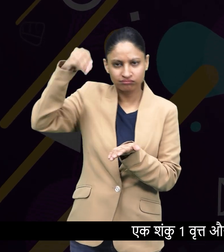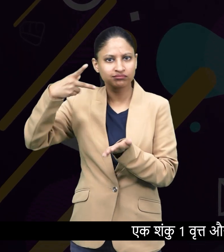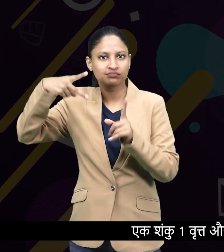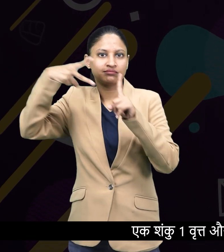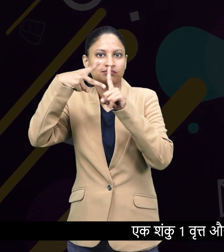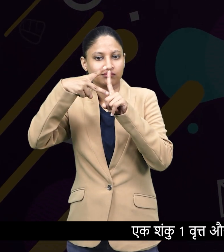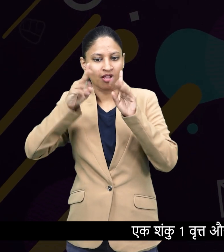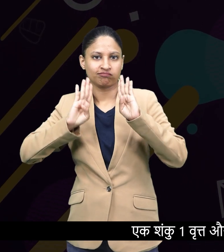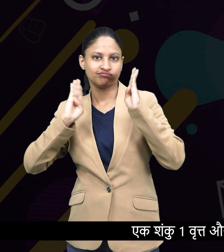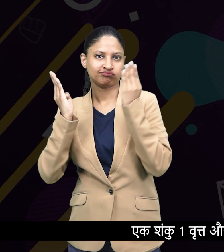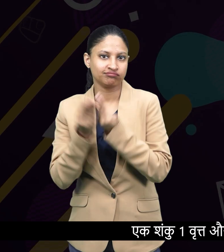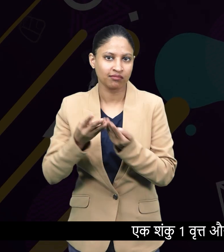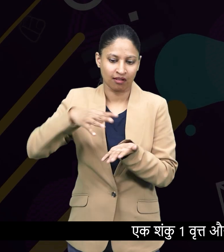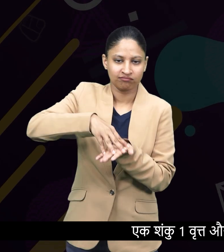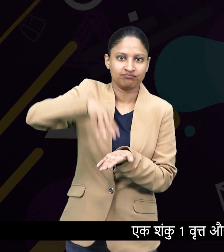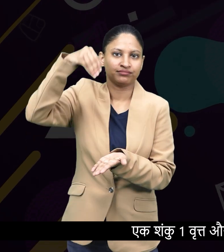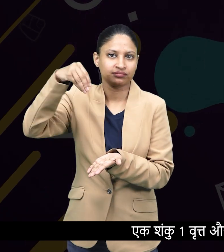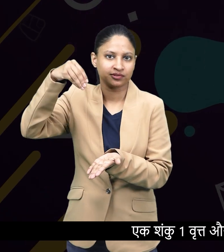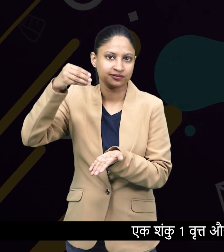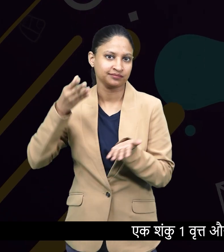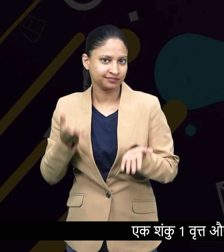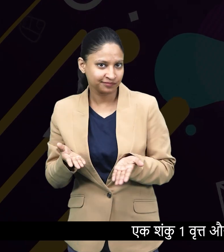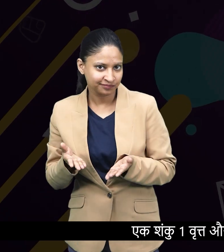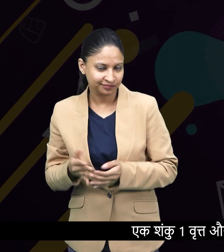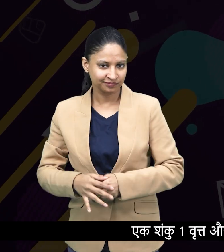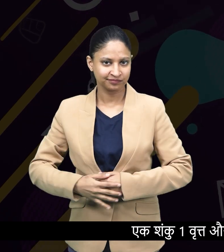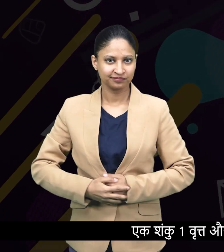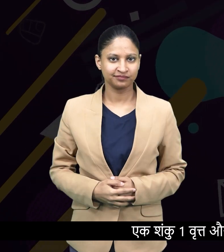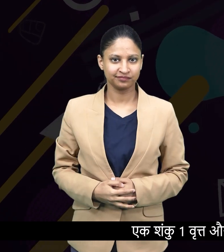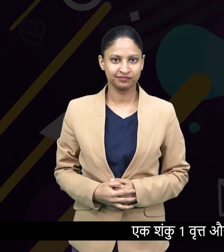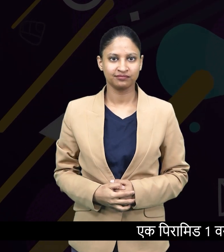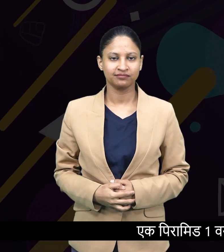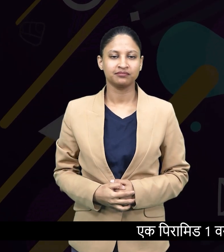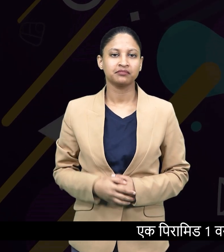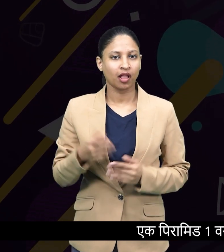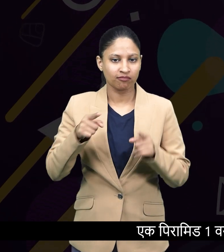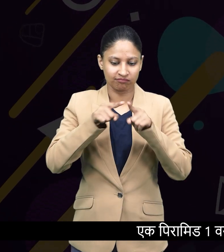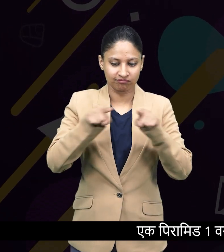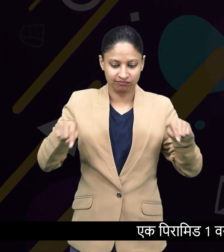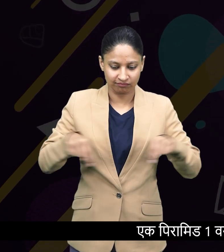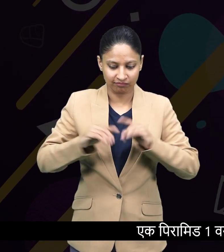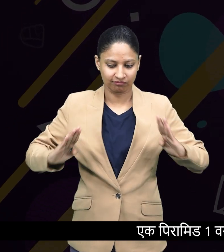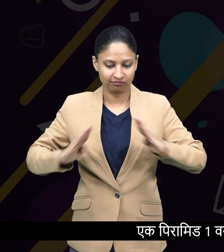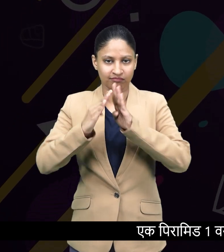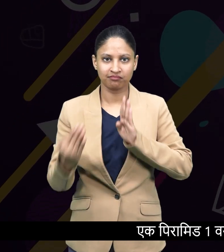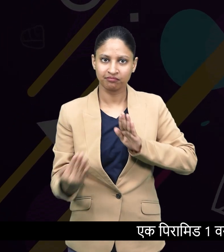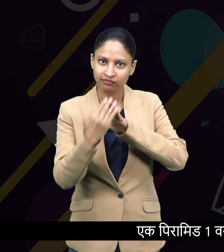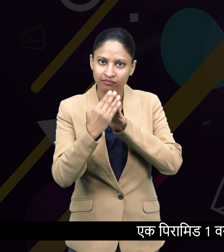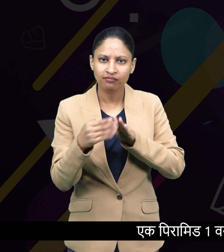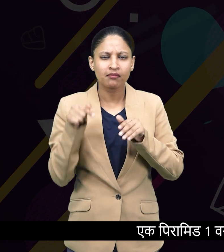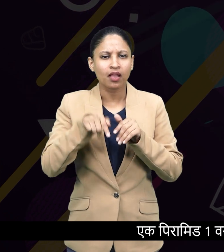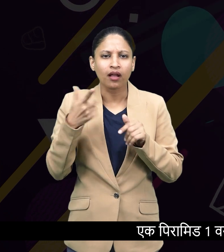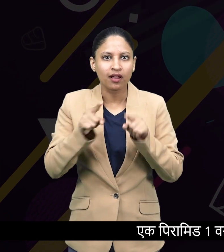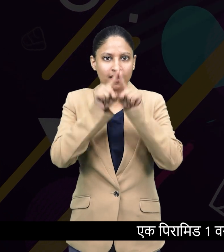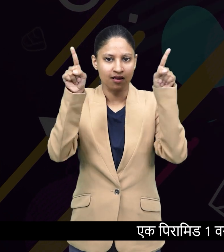बनता है। एक पिरामिड एक वर्ग और 4